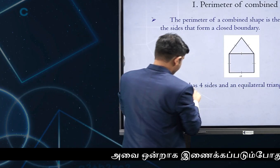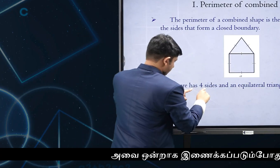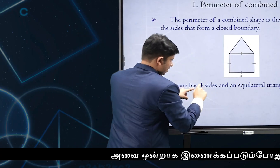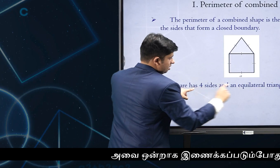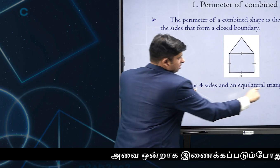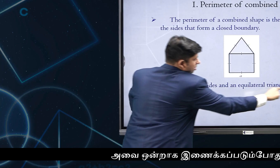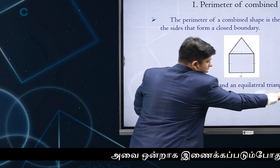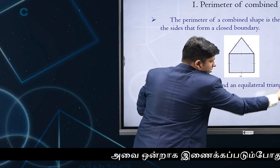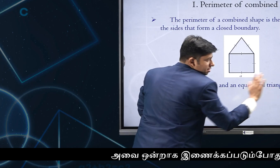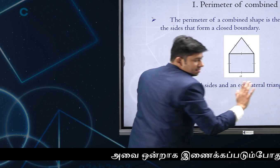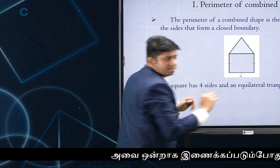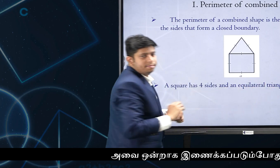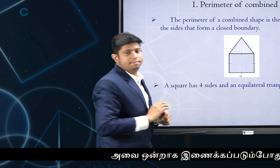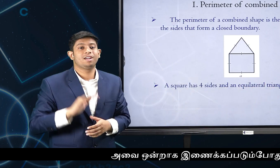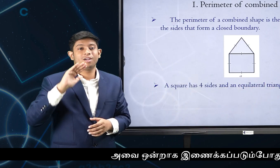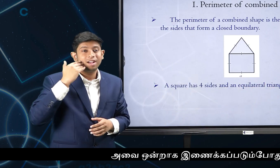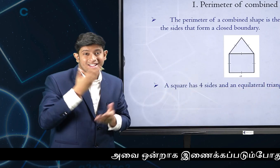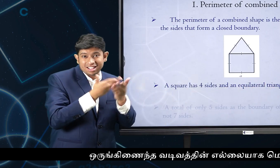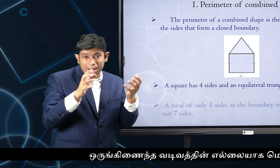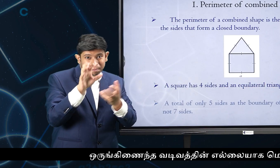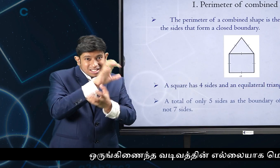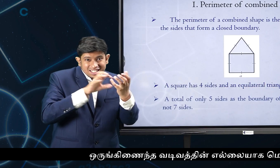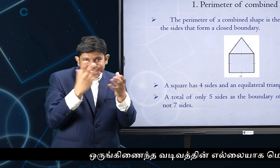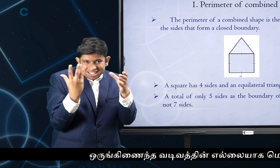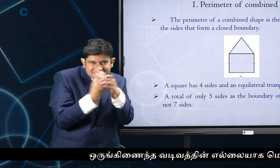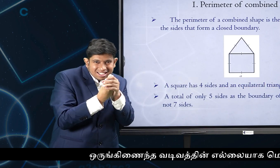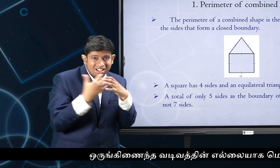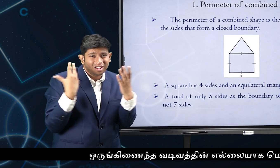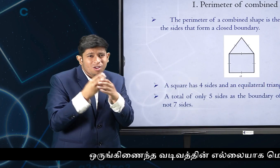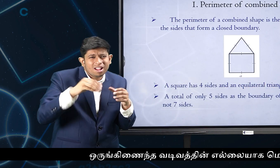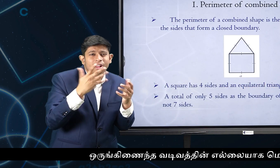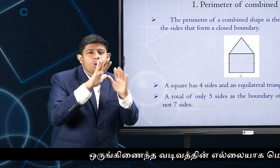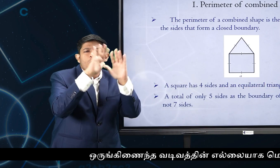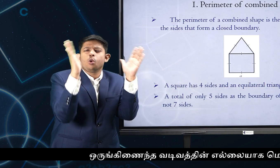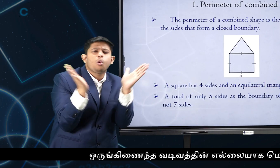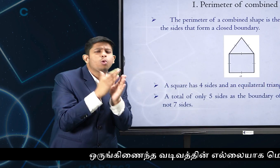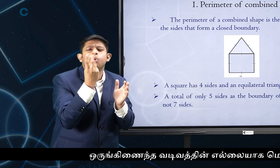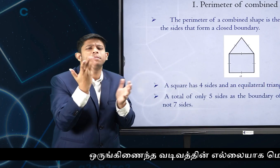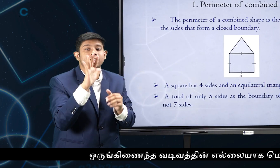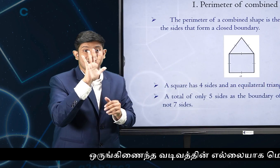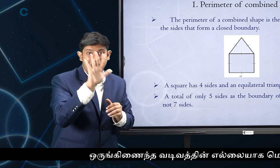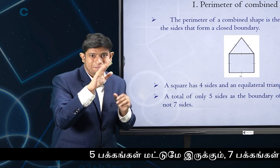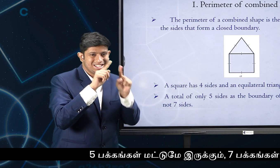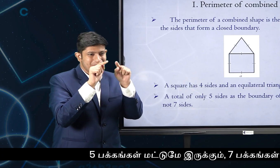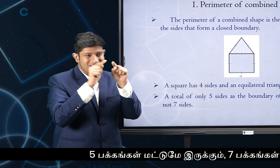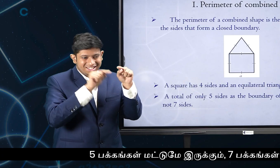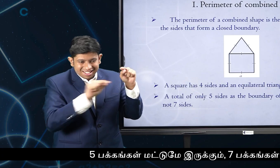அவை ஒன்றாக இணைக்கப்படும் பொழுது ஒருங்கிணைந்த வடிவத்தின் எல்லையாக மொத்தம் 5 பக்கங்கள்